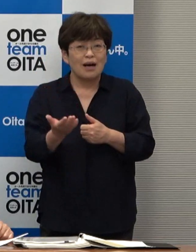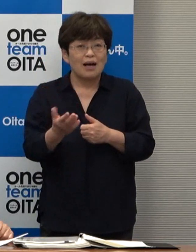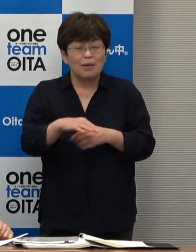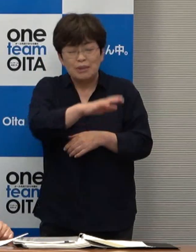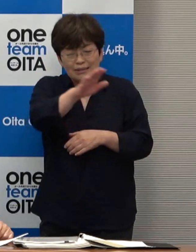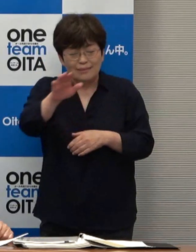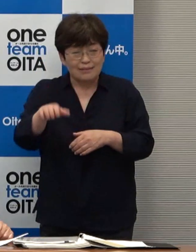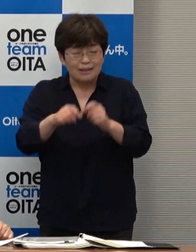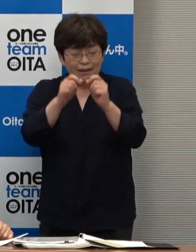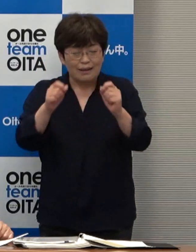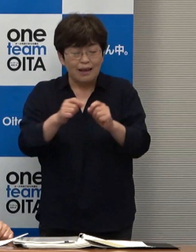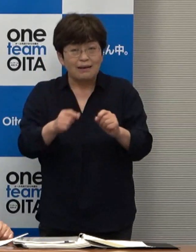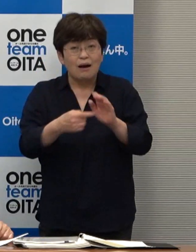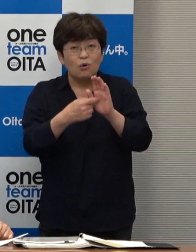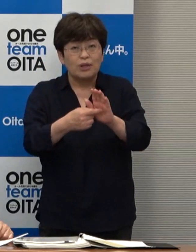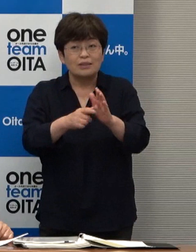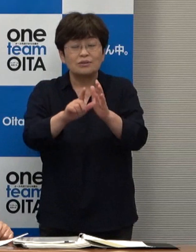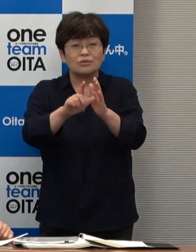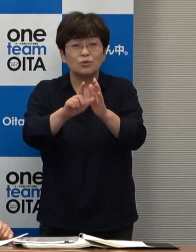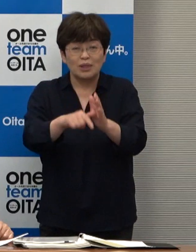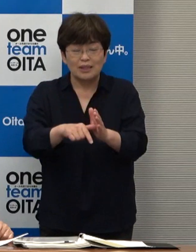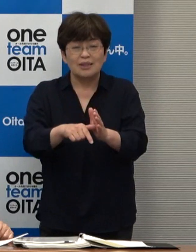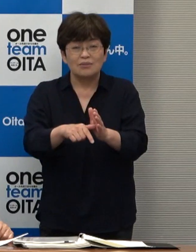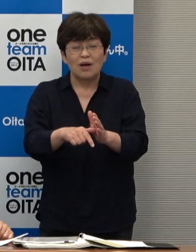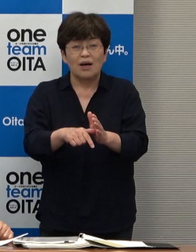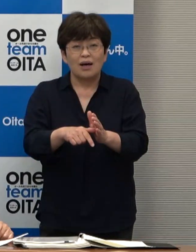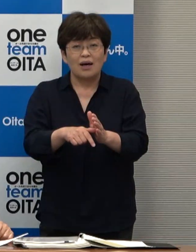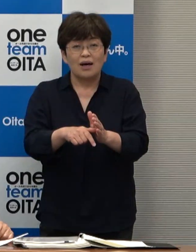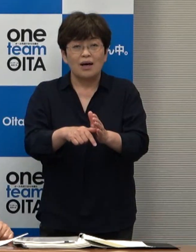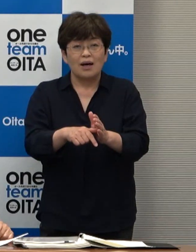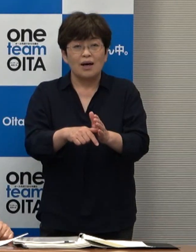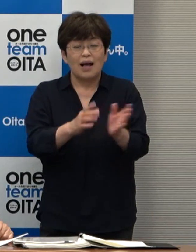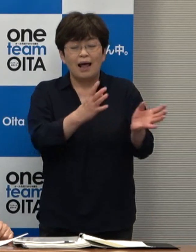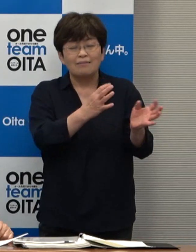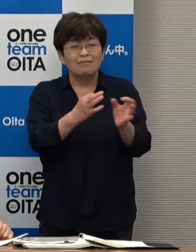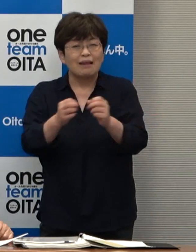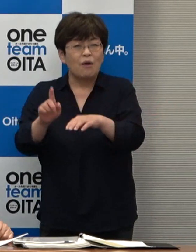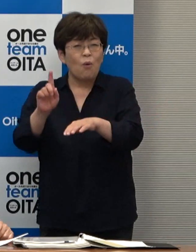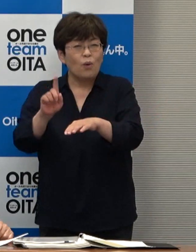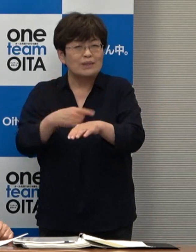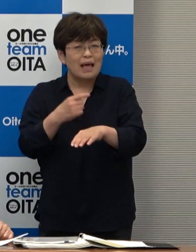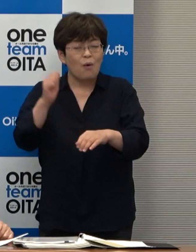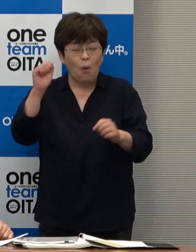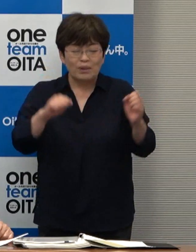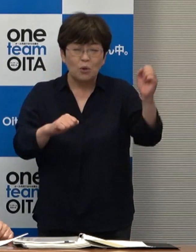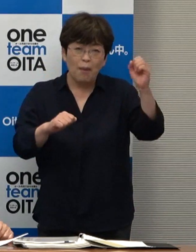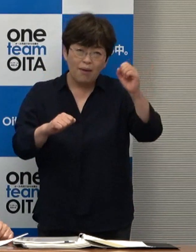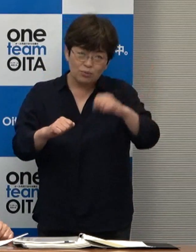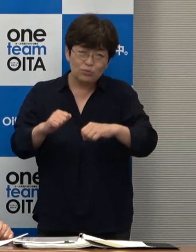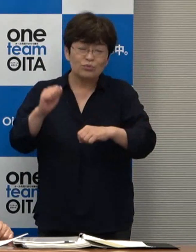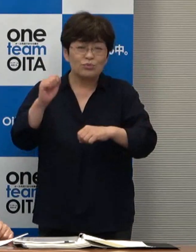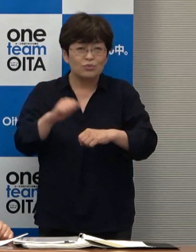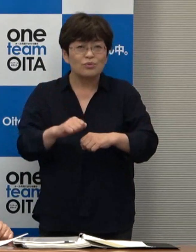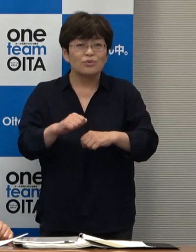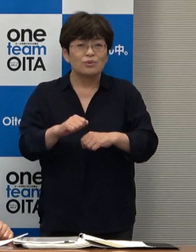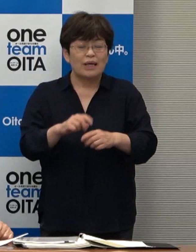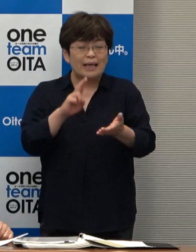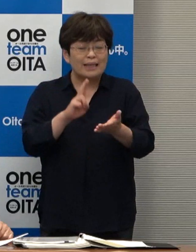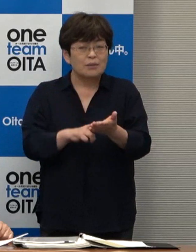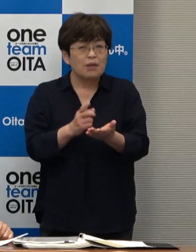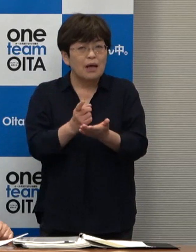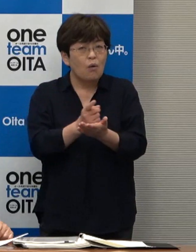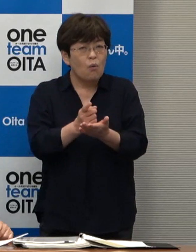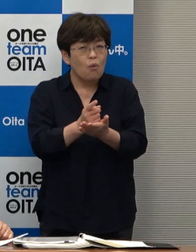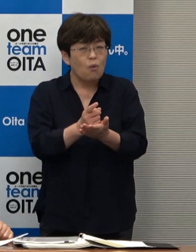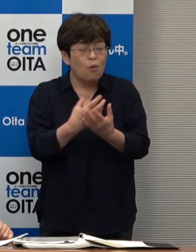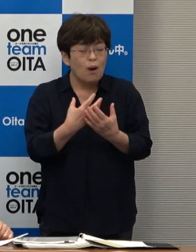していく、その時には一つ方向じゃなくても多様性はやっぱり認め合いながらですね決めた方向性はその